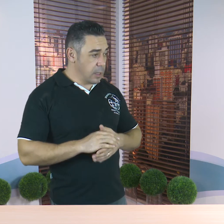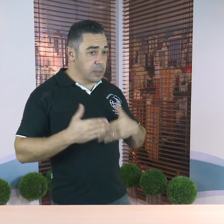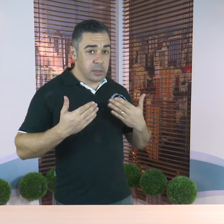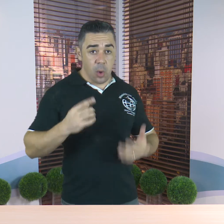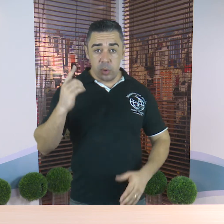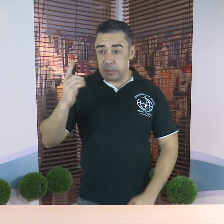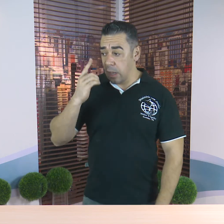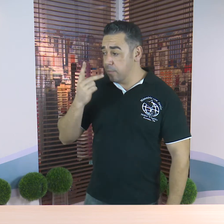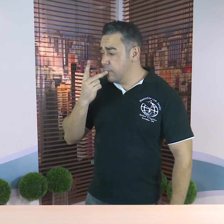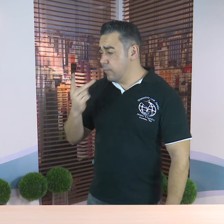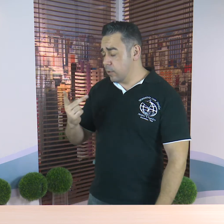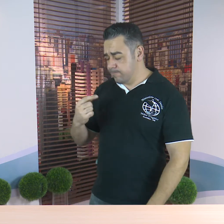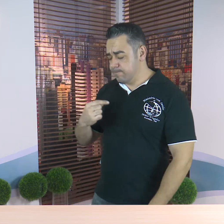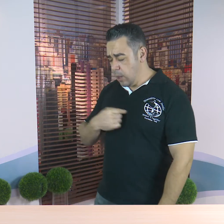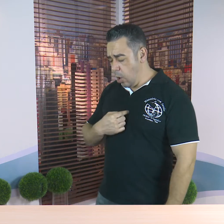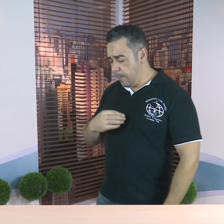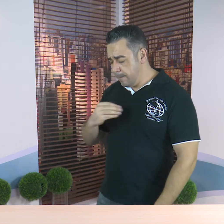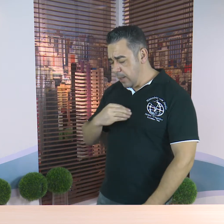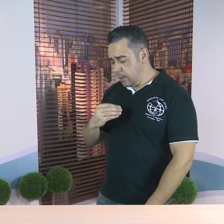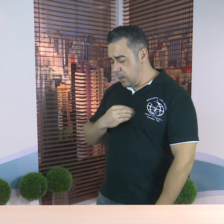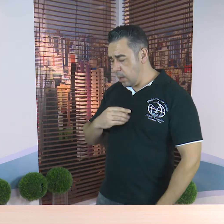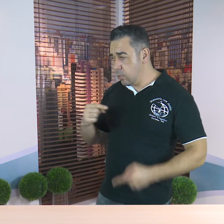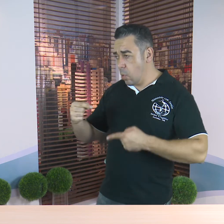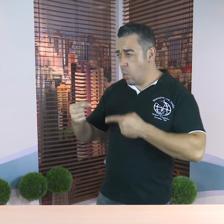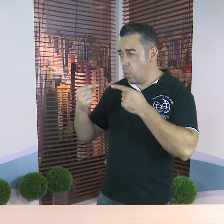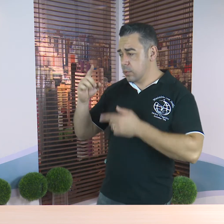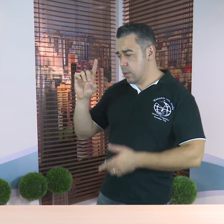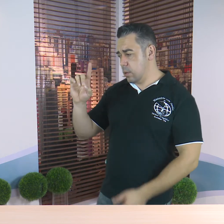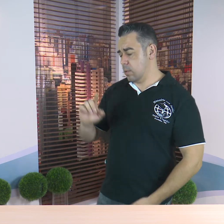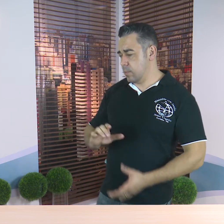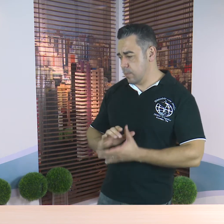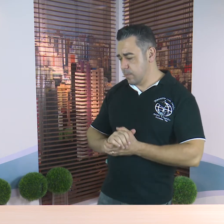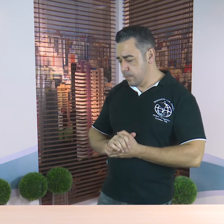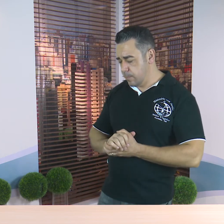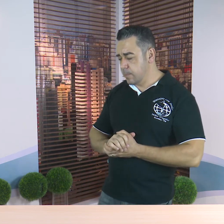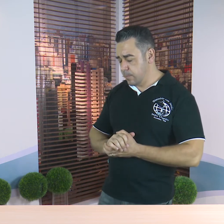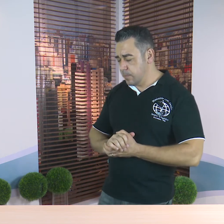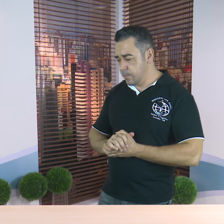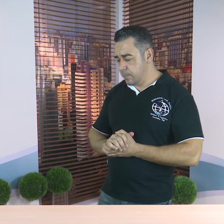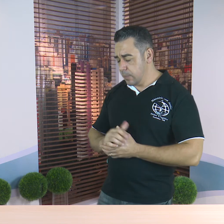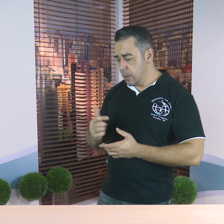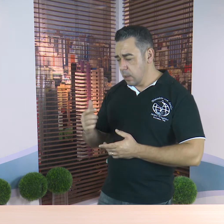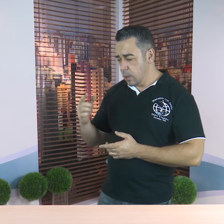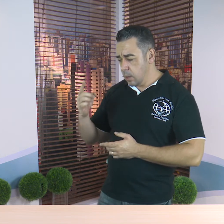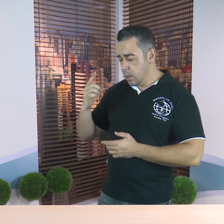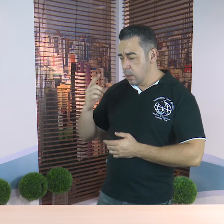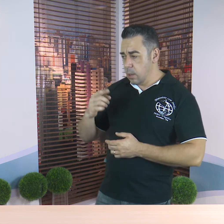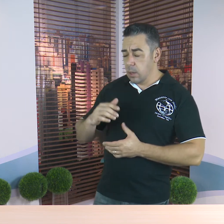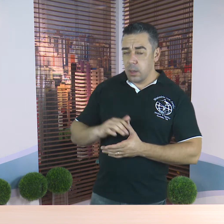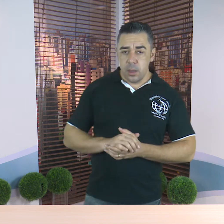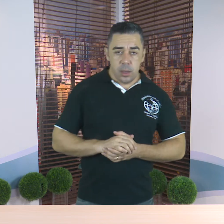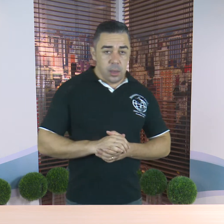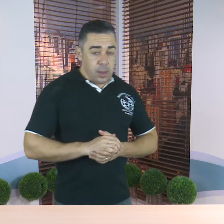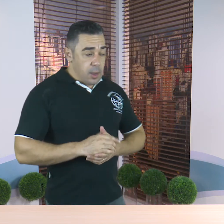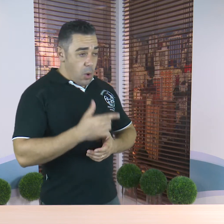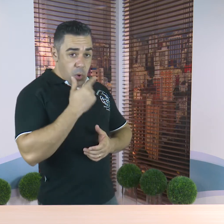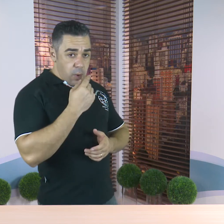a Natã: pequei contra o Senhor. Disse Natã a Davi: também o Senhor te perdoou, e o teu